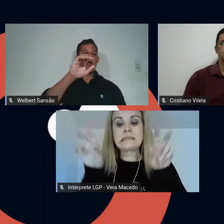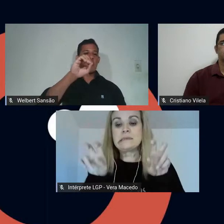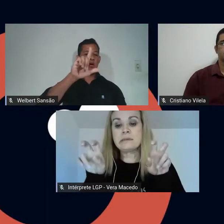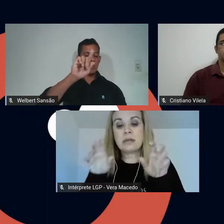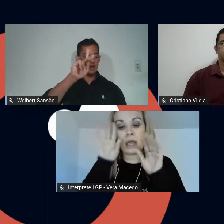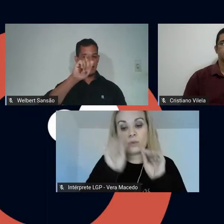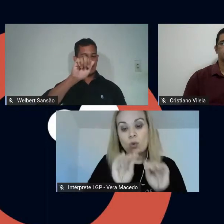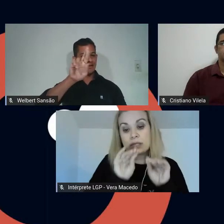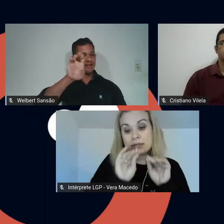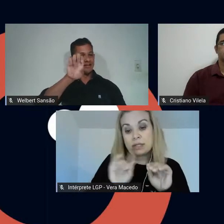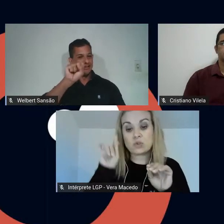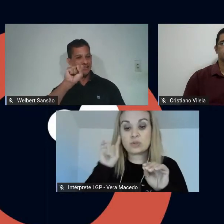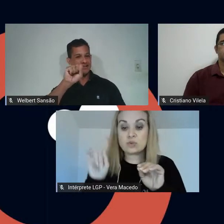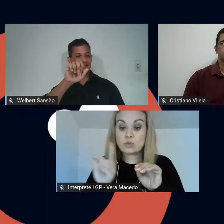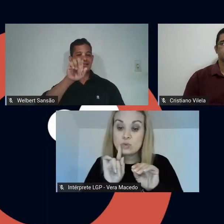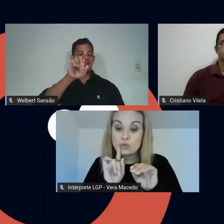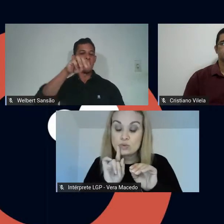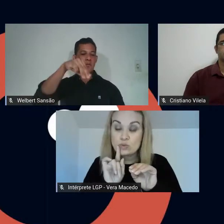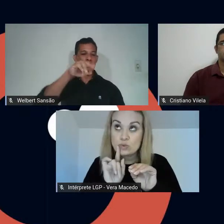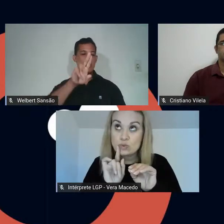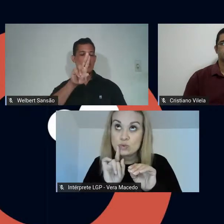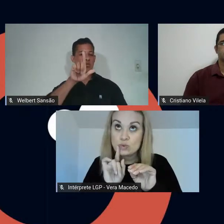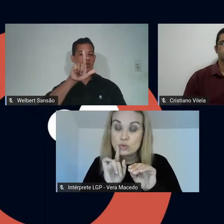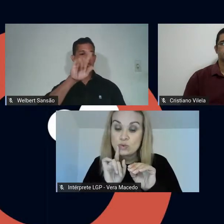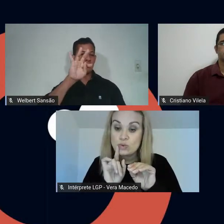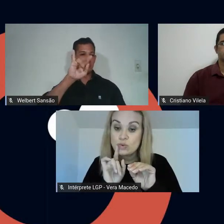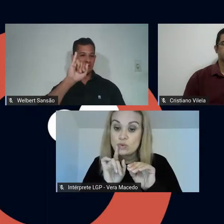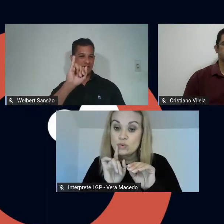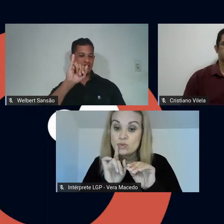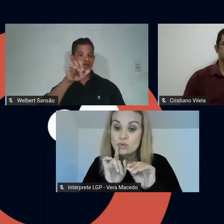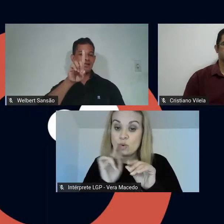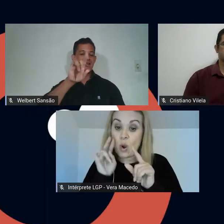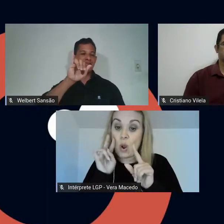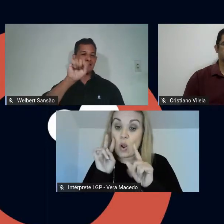Educação de Surdos,